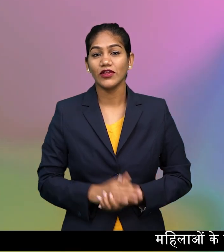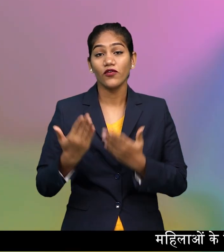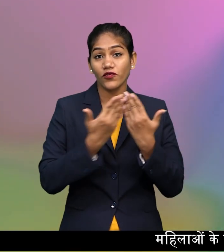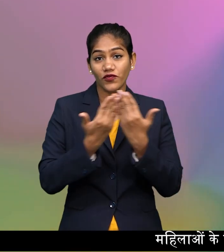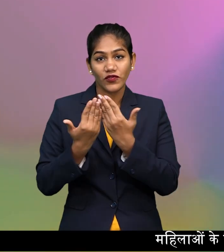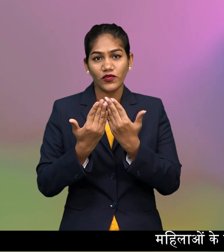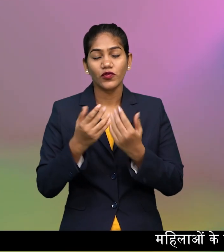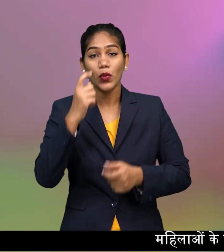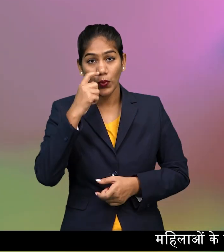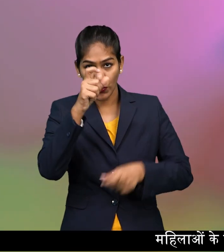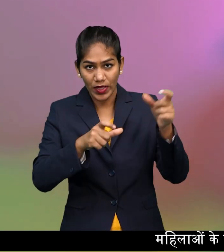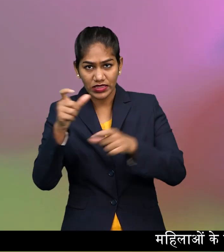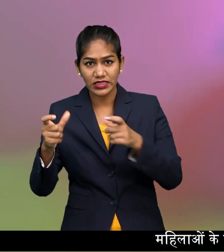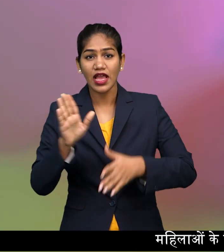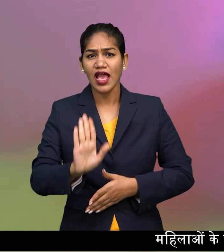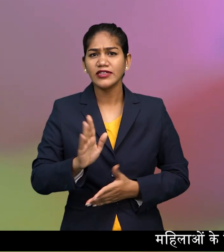महिलाओं के खिलाफ भेदभाव को कम करने में